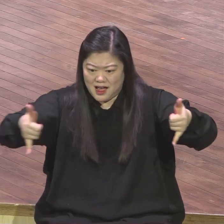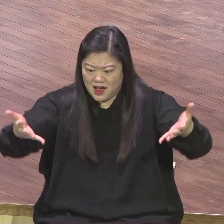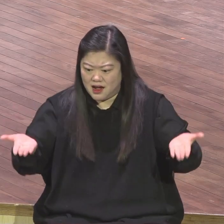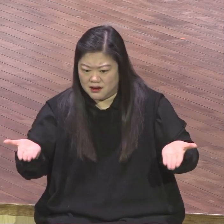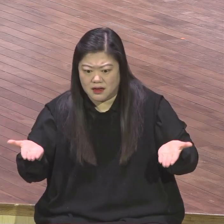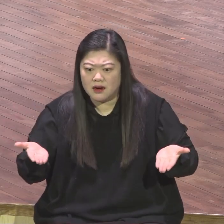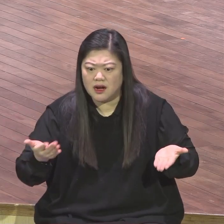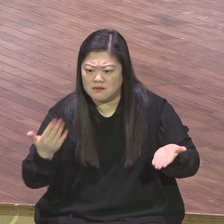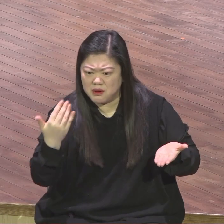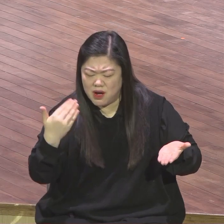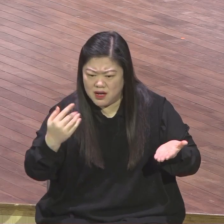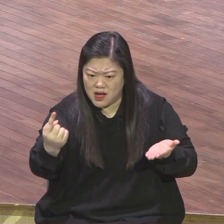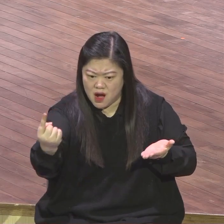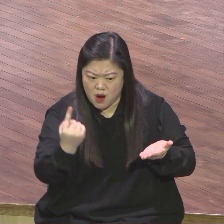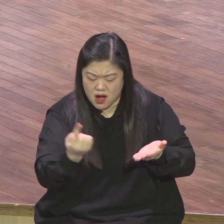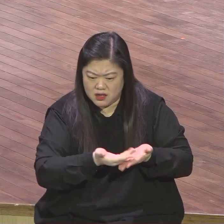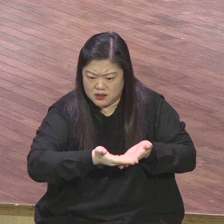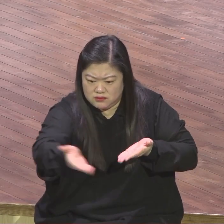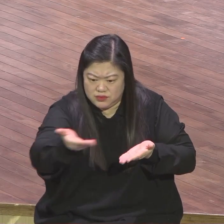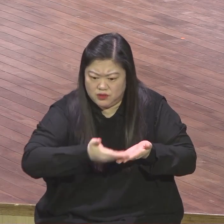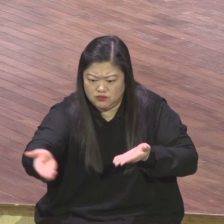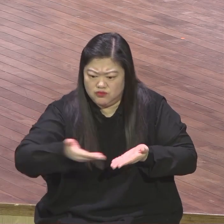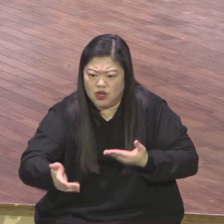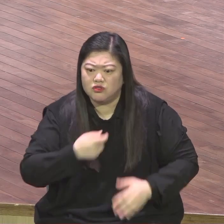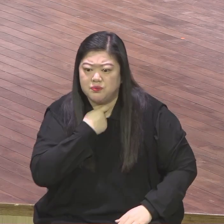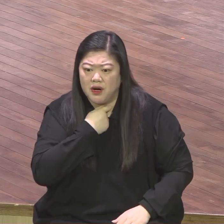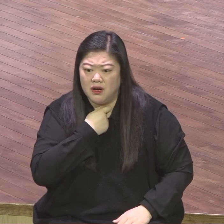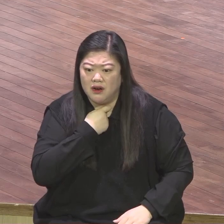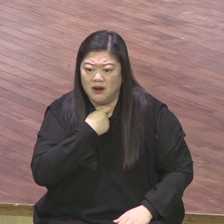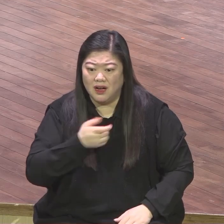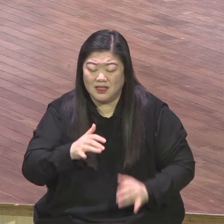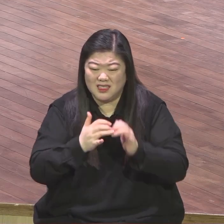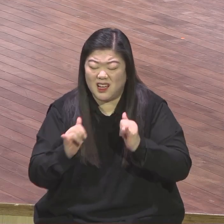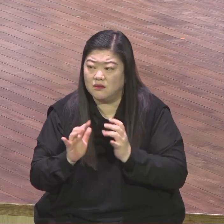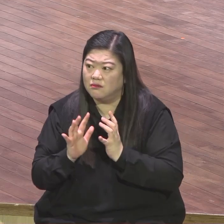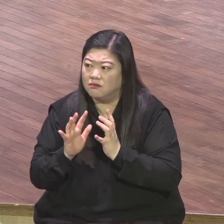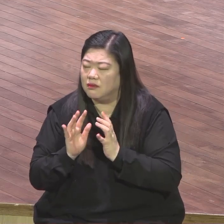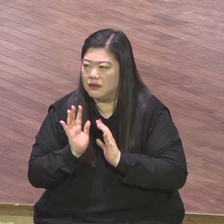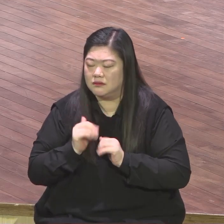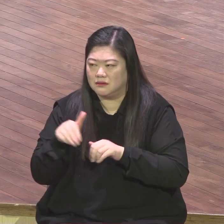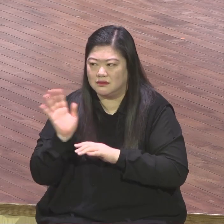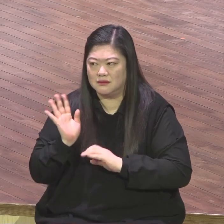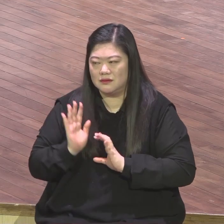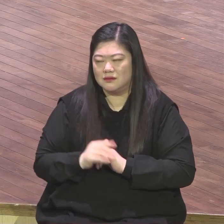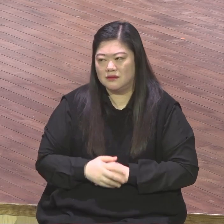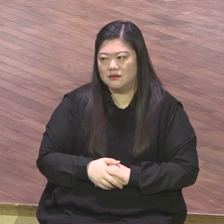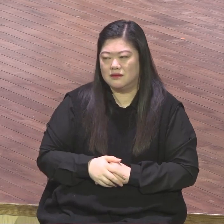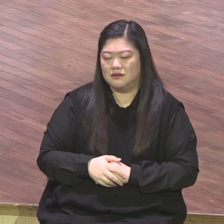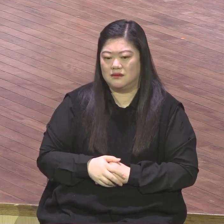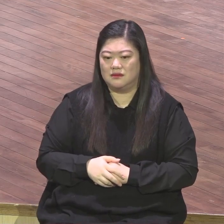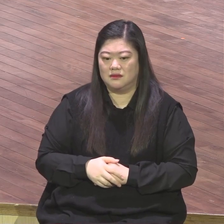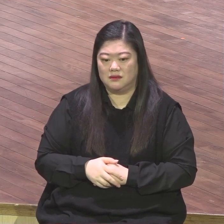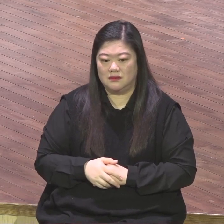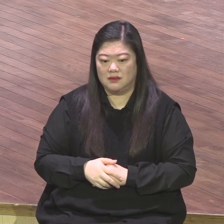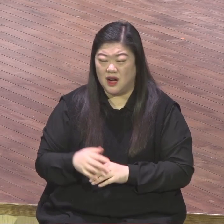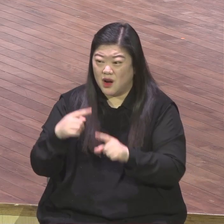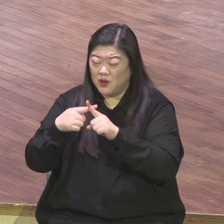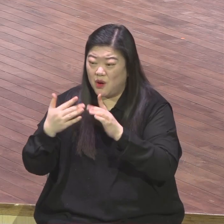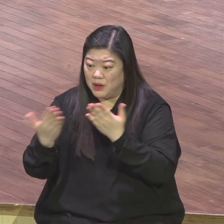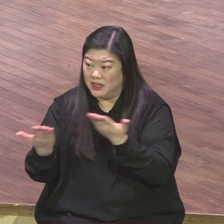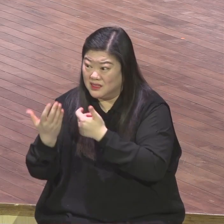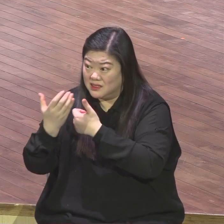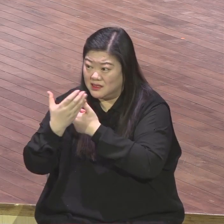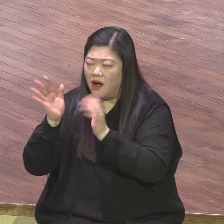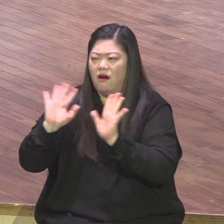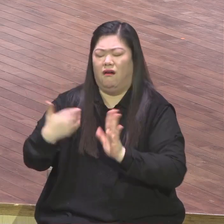그런데 많은 사람들이 하나님 일을 부담스러워해요. 하나님께서 교회를 통하여 직분을 주는데 그걸 부담스러워해요. 그걸